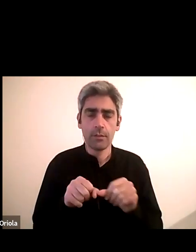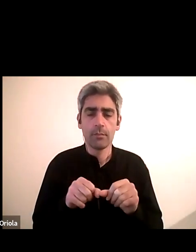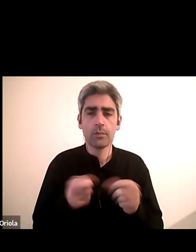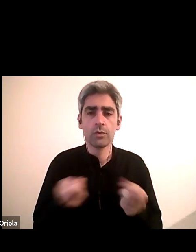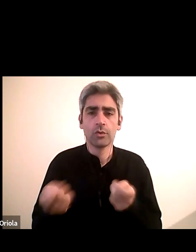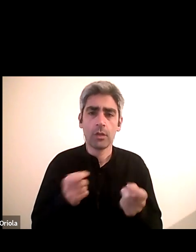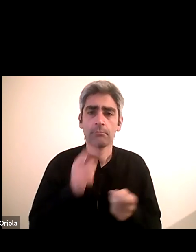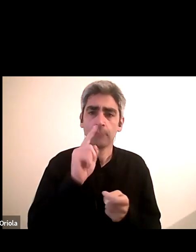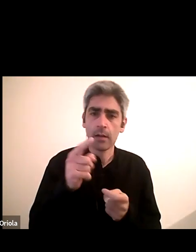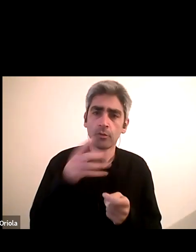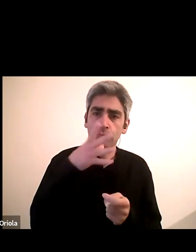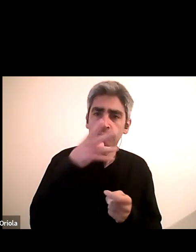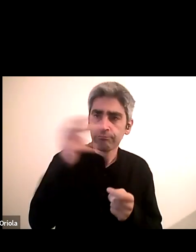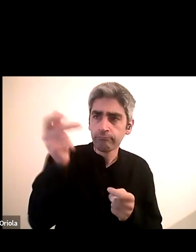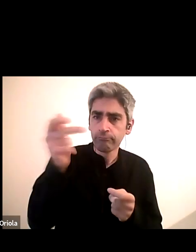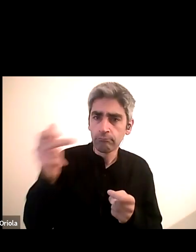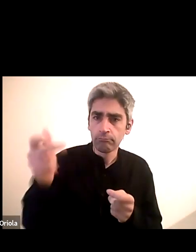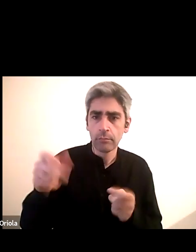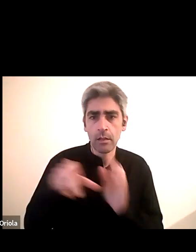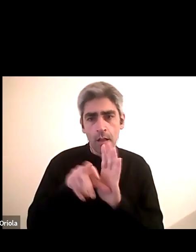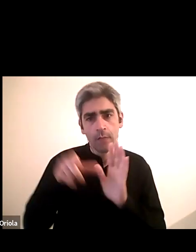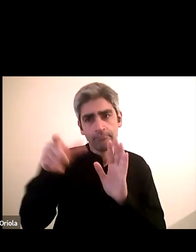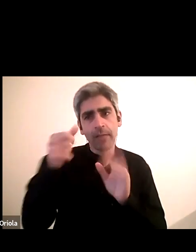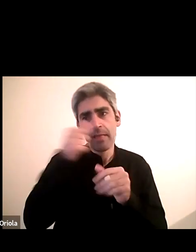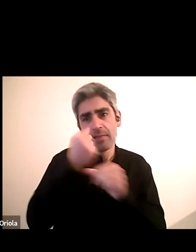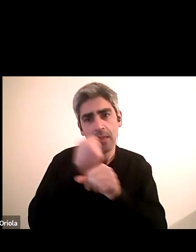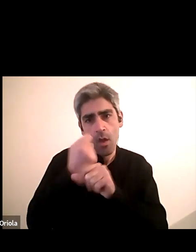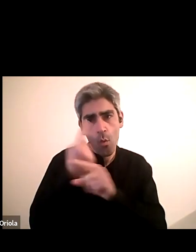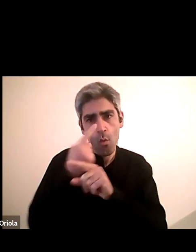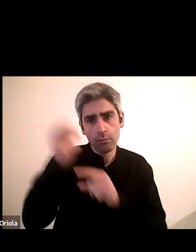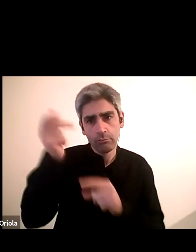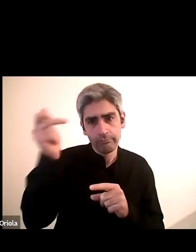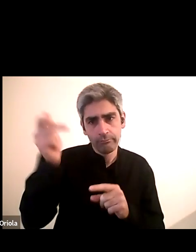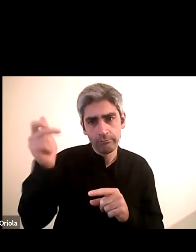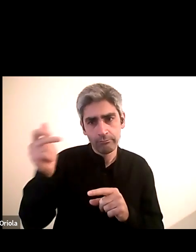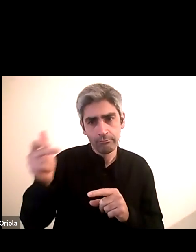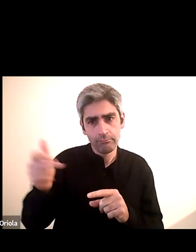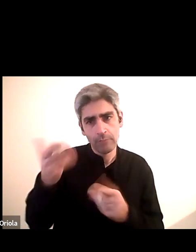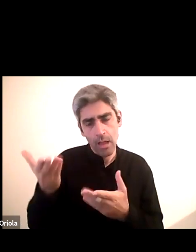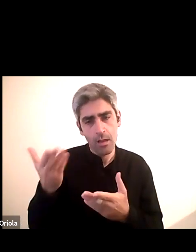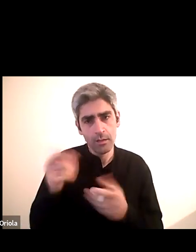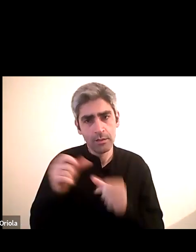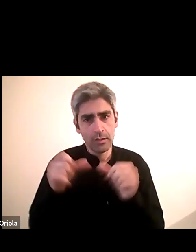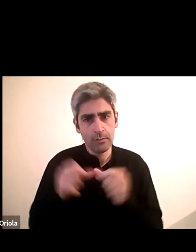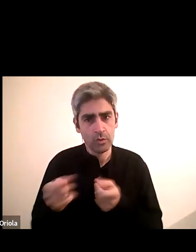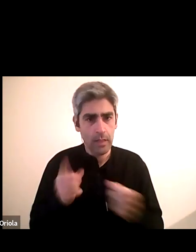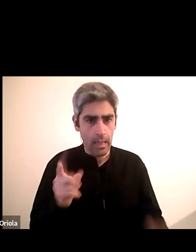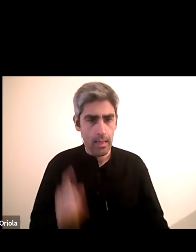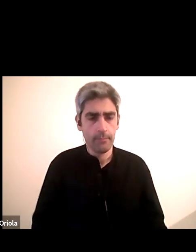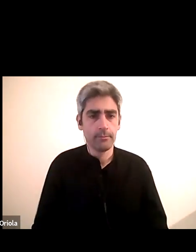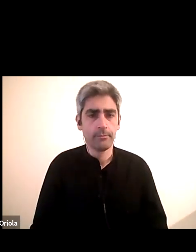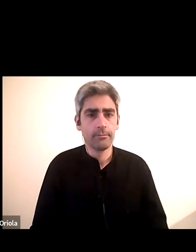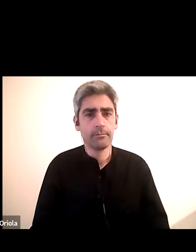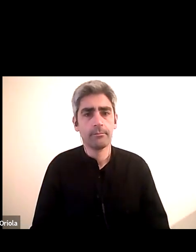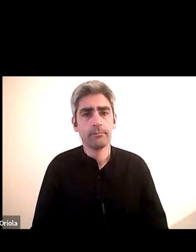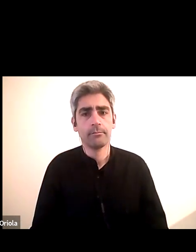que há de fazer. O próprio elenco das atividades é em si, consubstancia em si um sistema de gestão. E depois temos aquilo